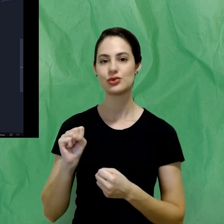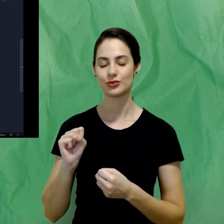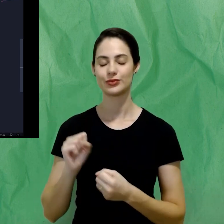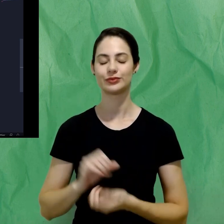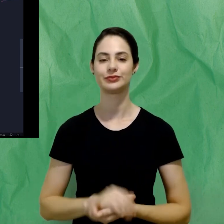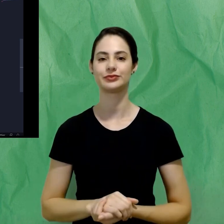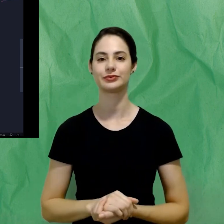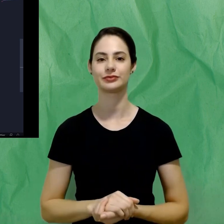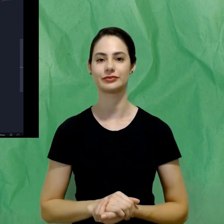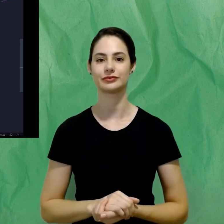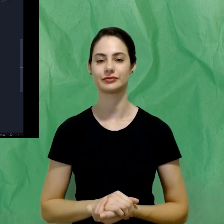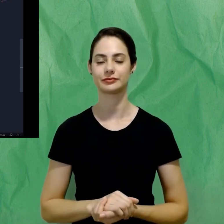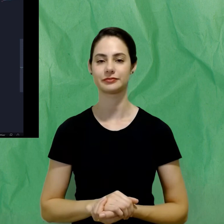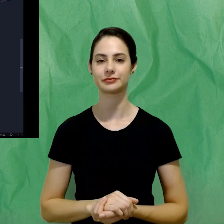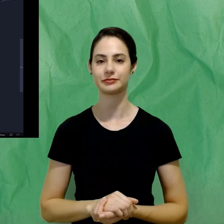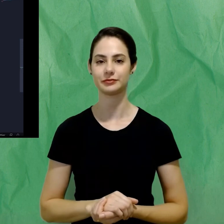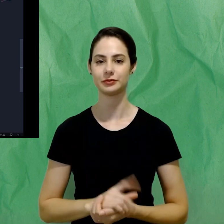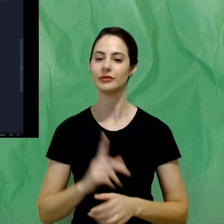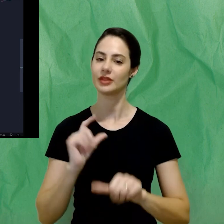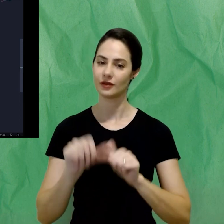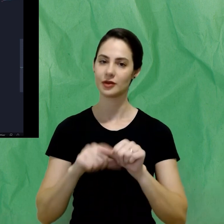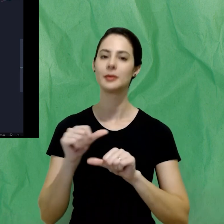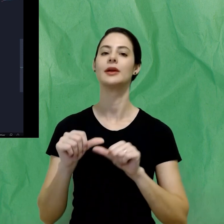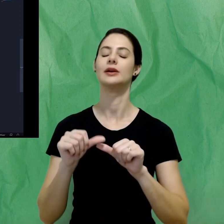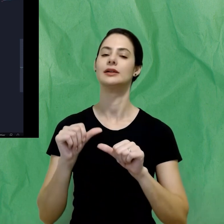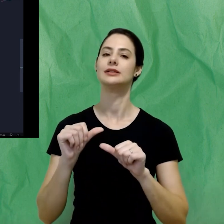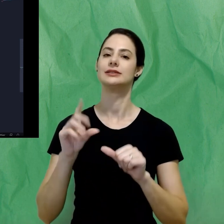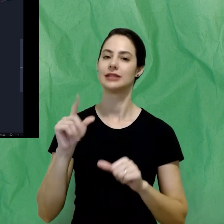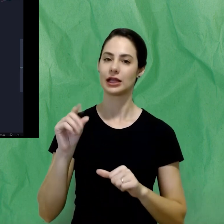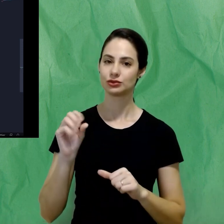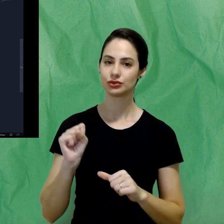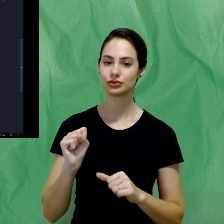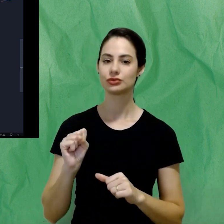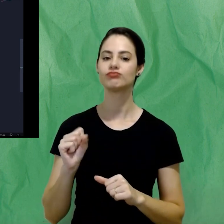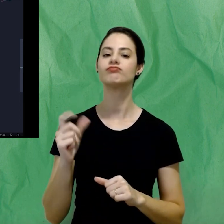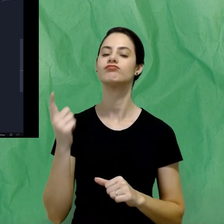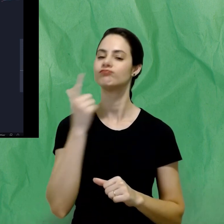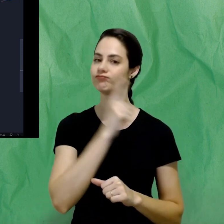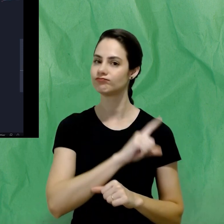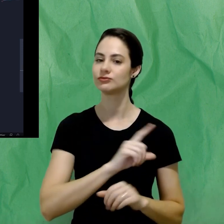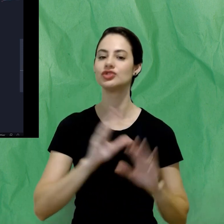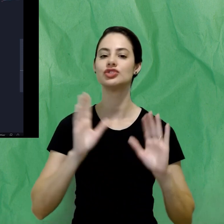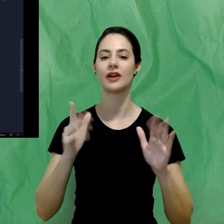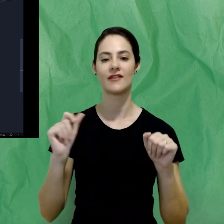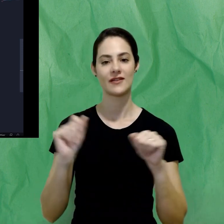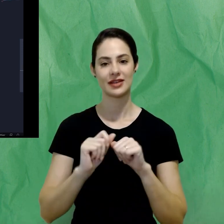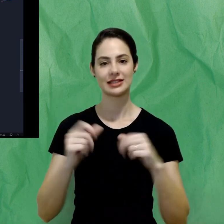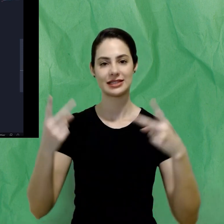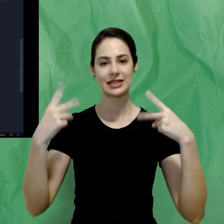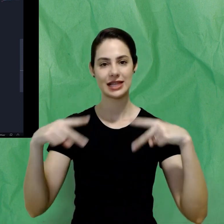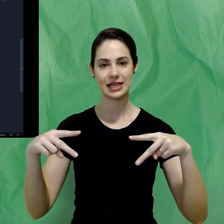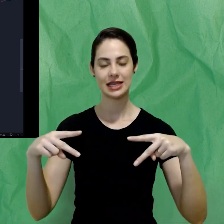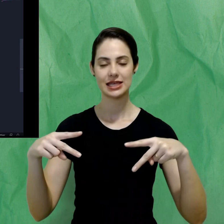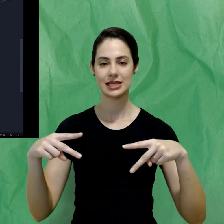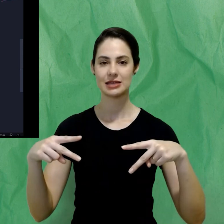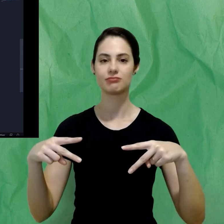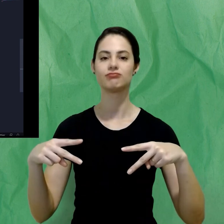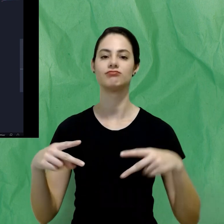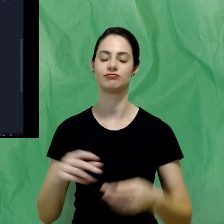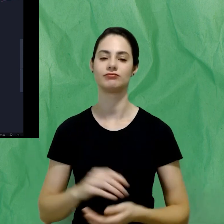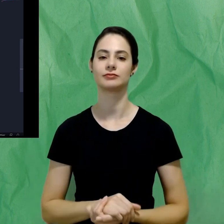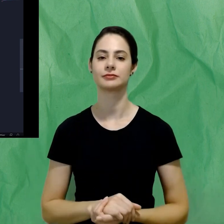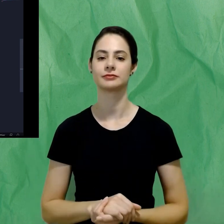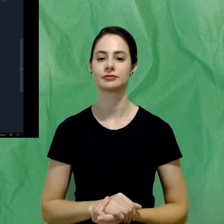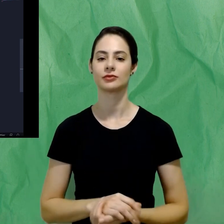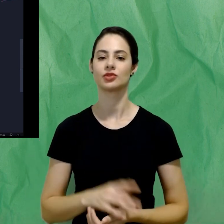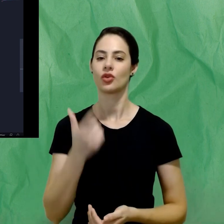um JSON.string file, ou seja, transformei esses dados no string. Fiz um link temporário aqui, que ele só existe